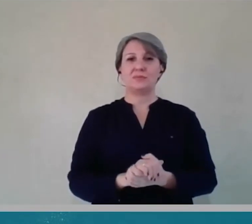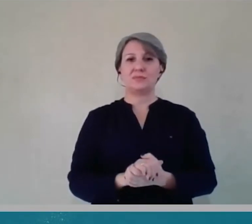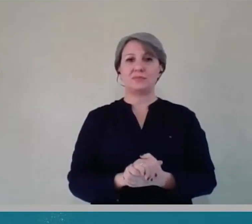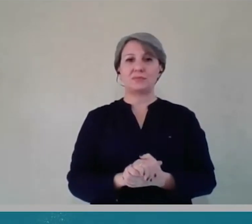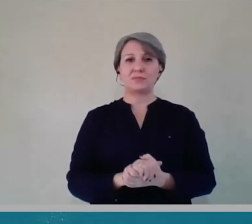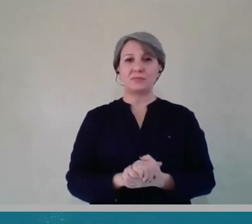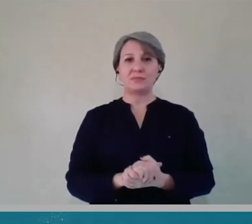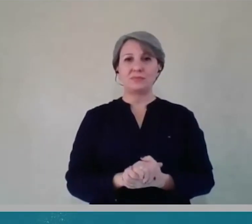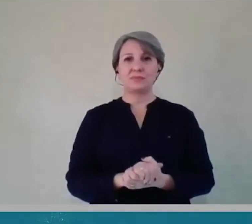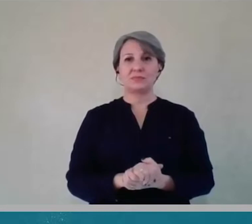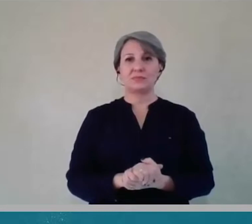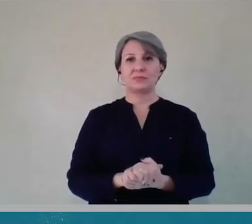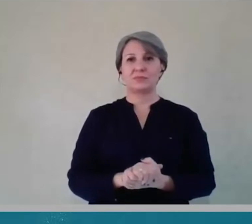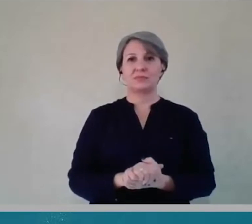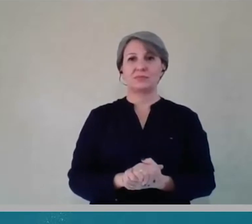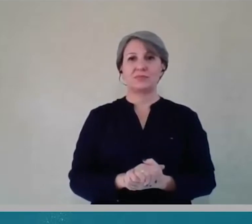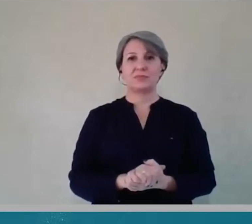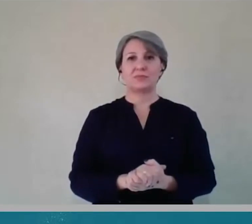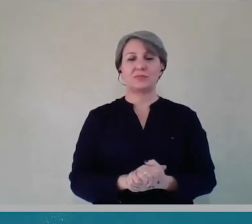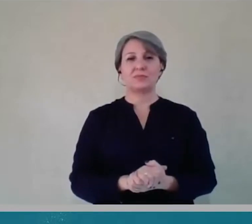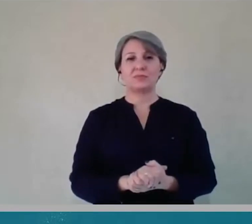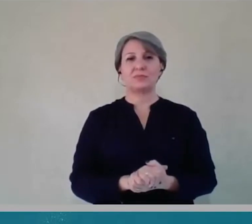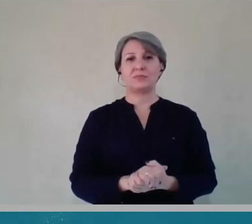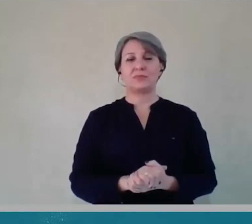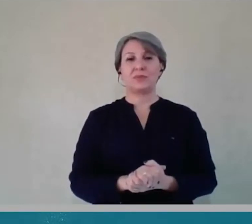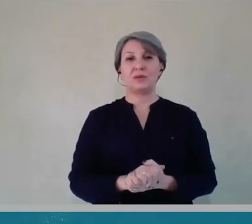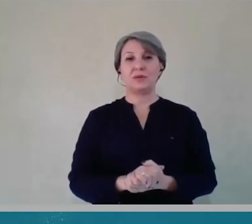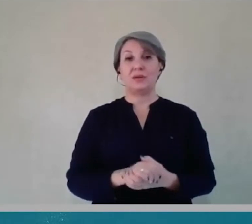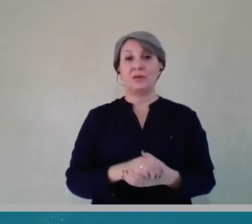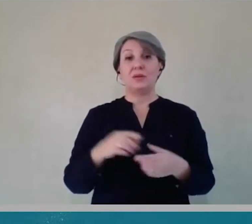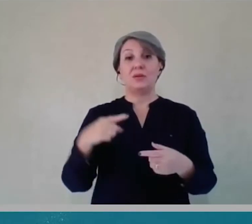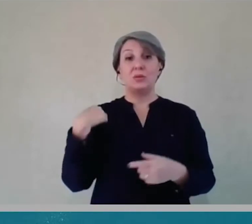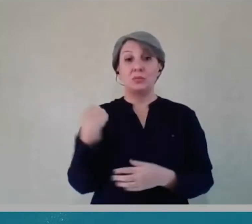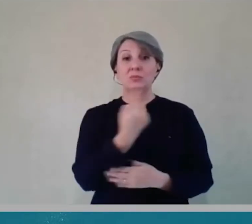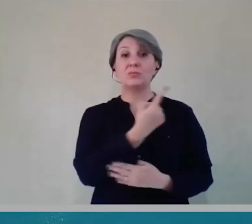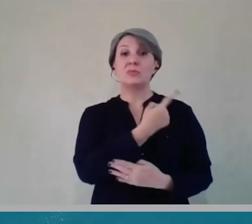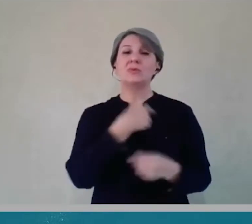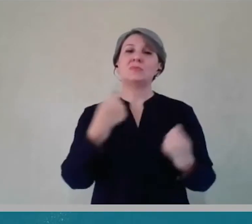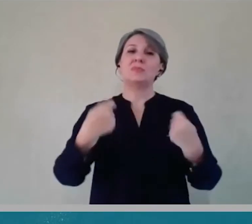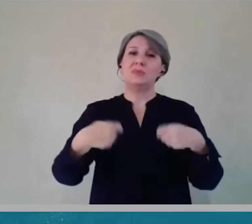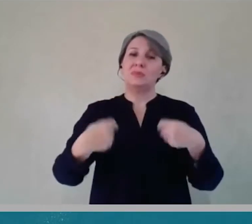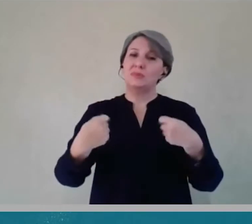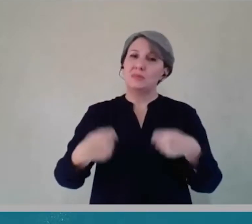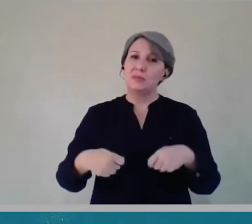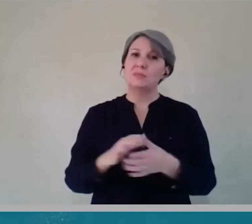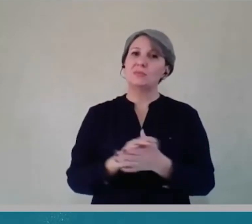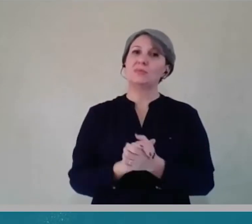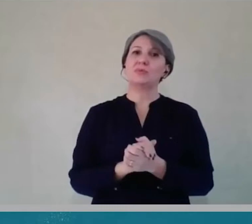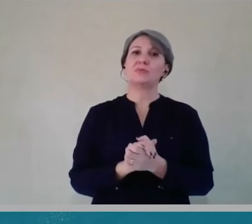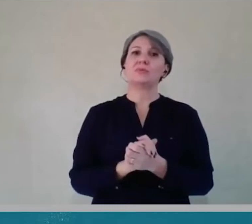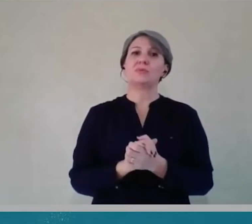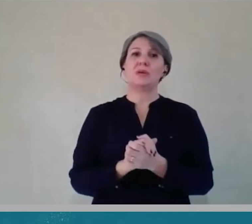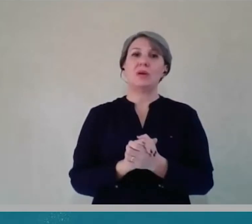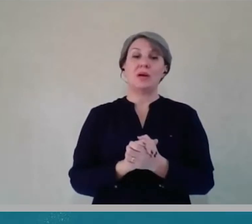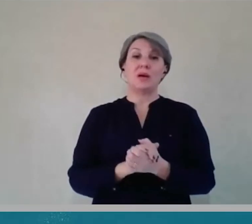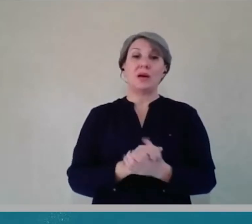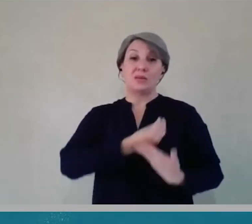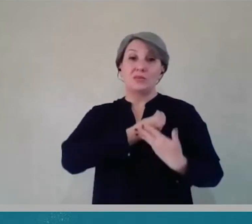terra, tá? Com os pés no chão, mas a nossa vida está oculta juntamente com Cristo em